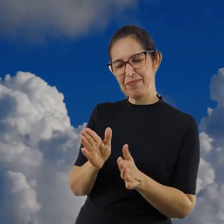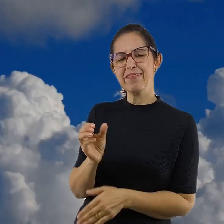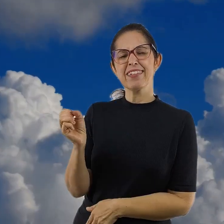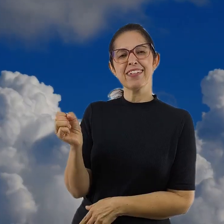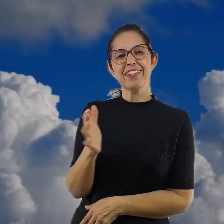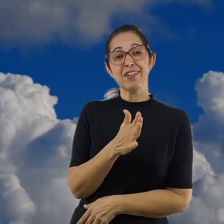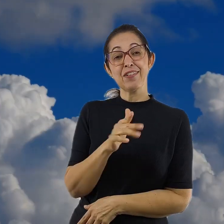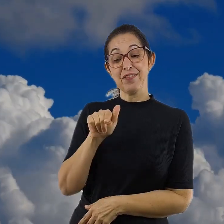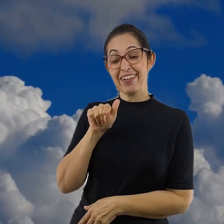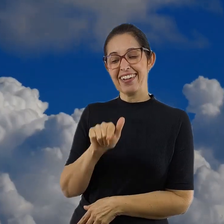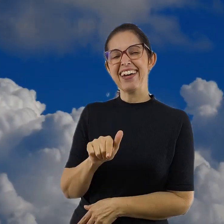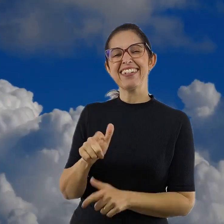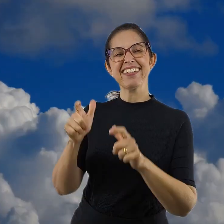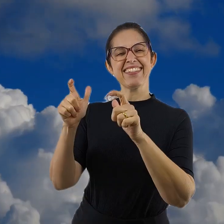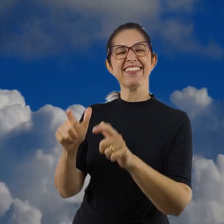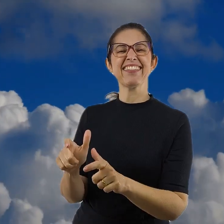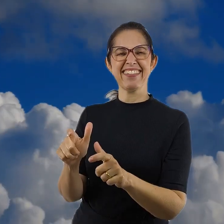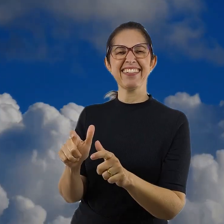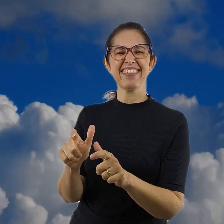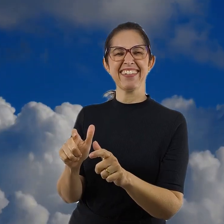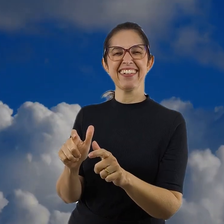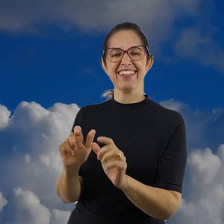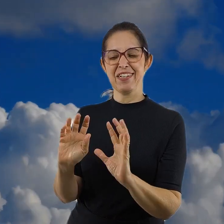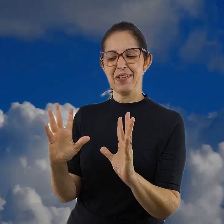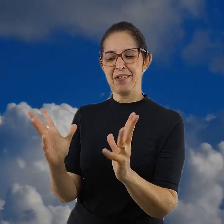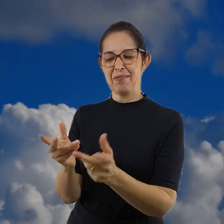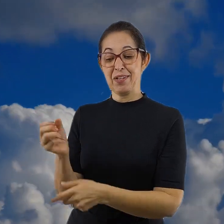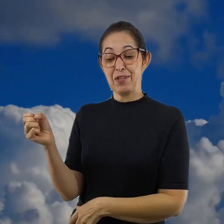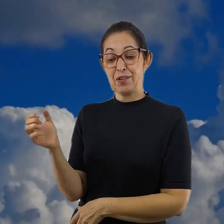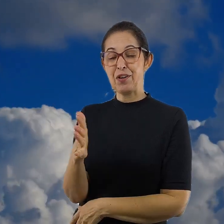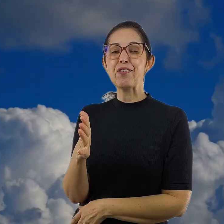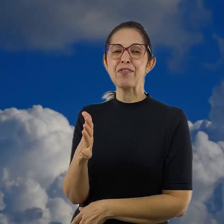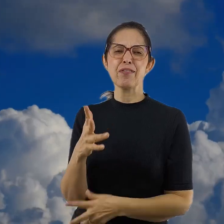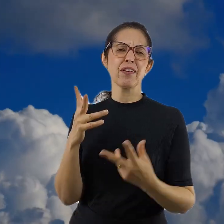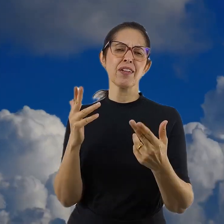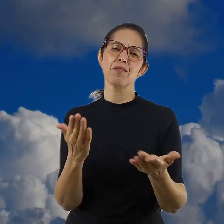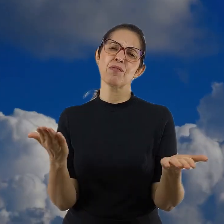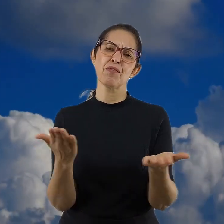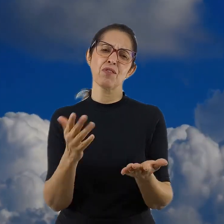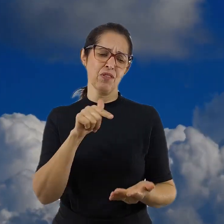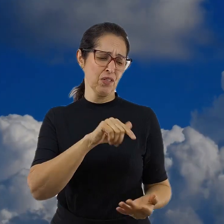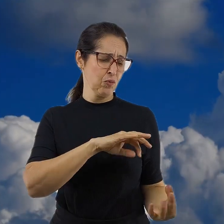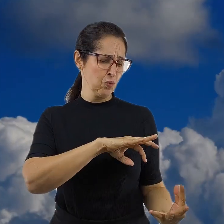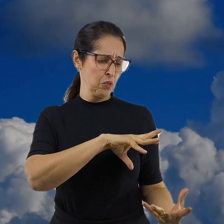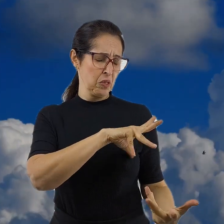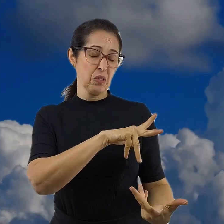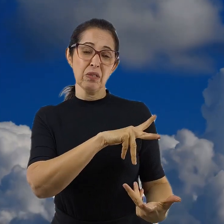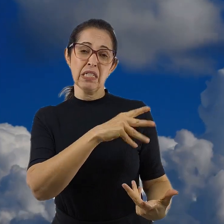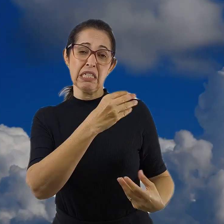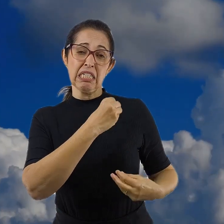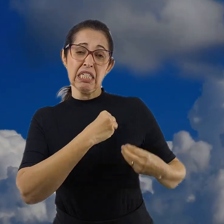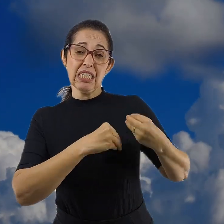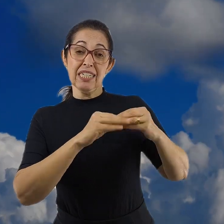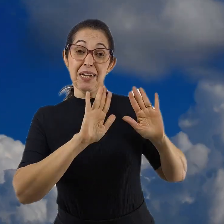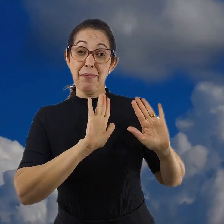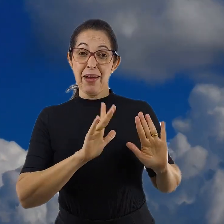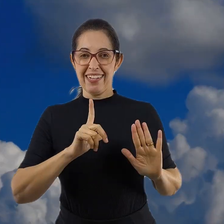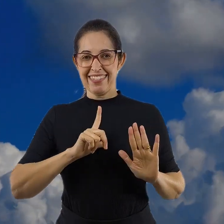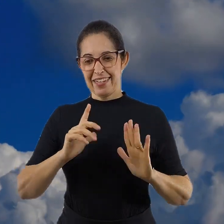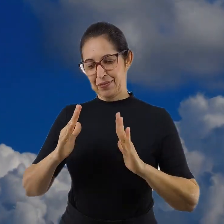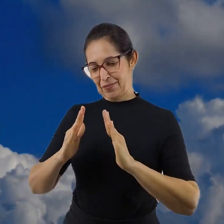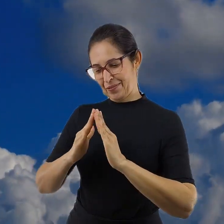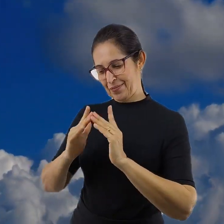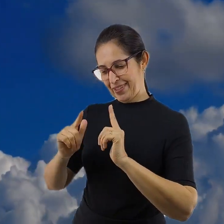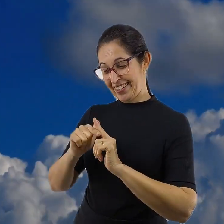tempo para uma nova terra. O mundo está em trevas, mas há uma igreja batizada com o